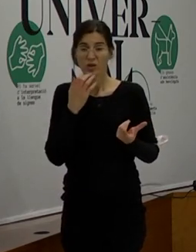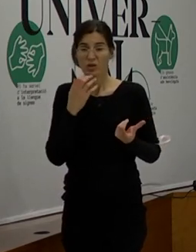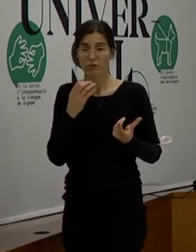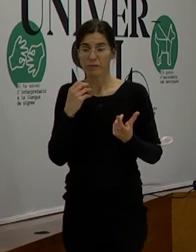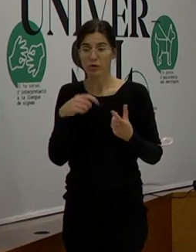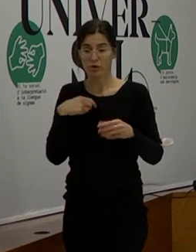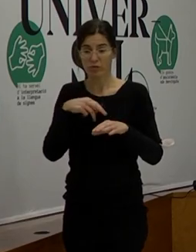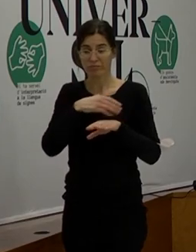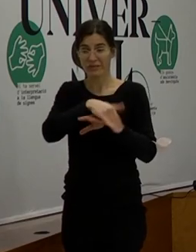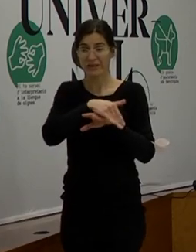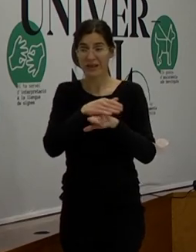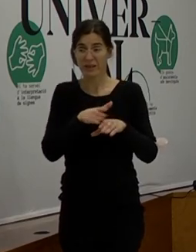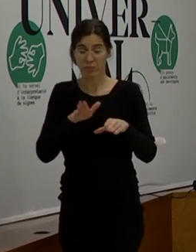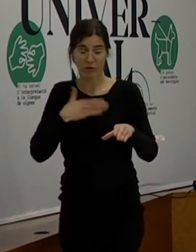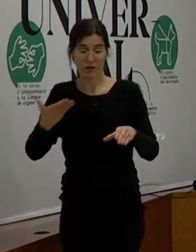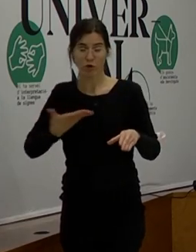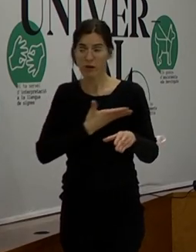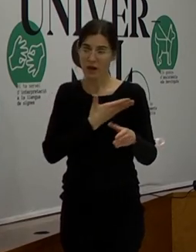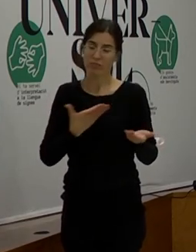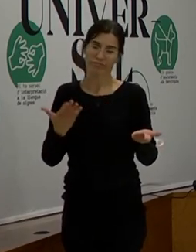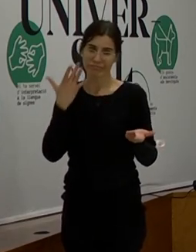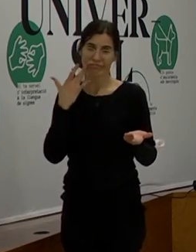tinc que anar pel carrer i em poden atropellar, home,